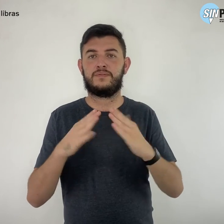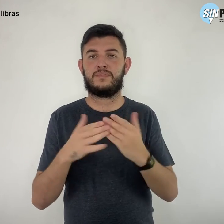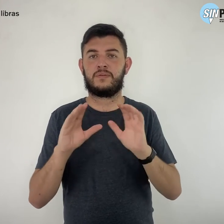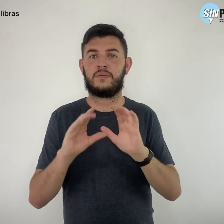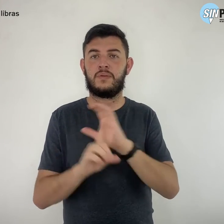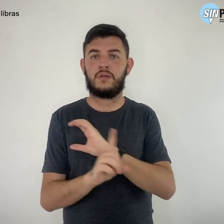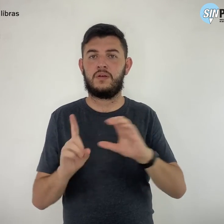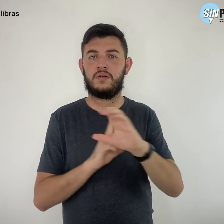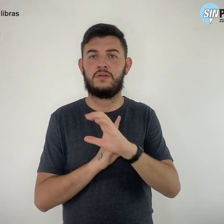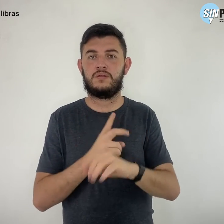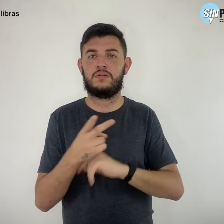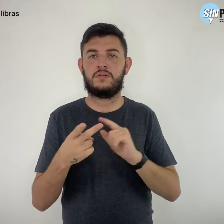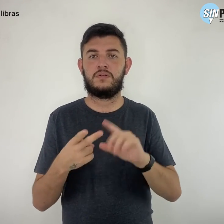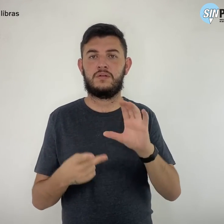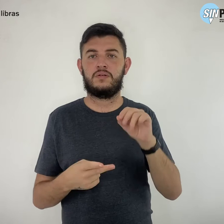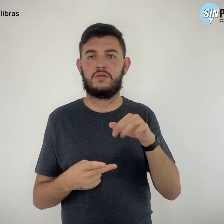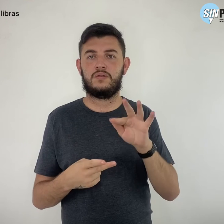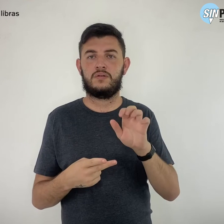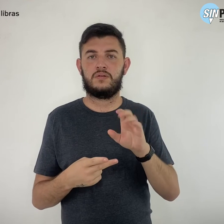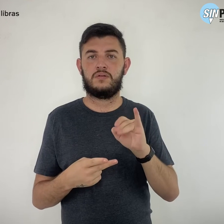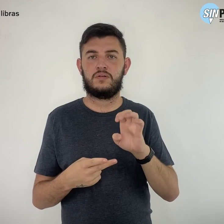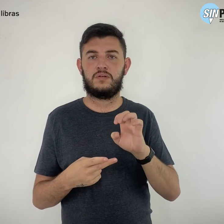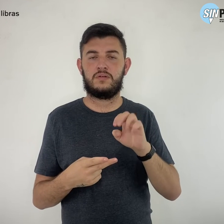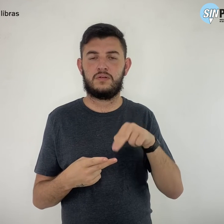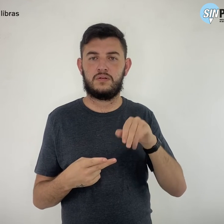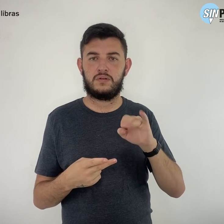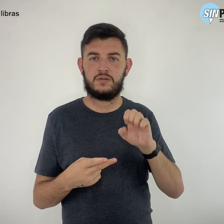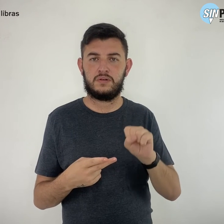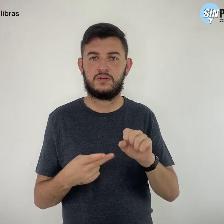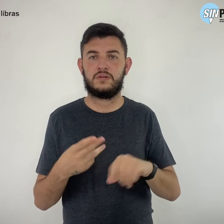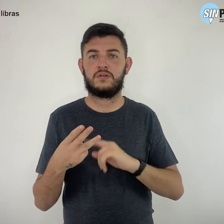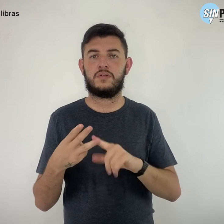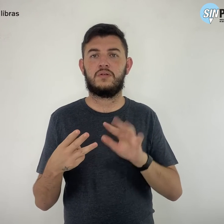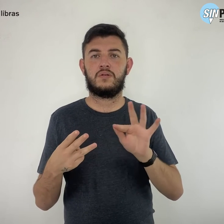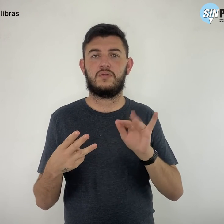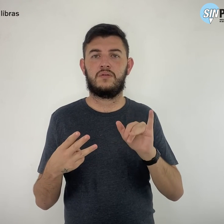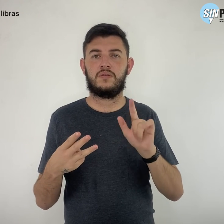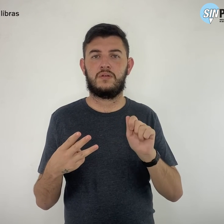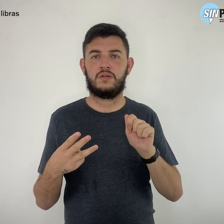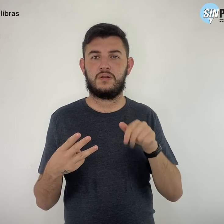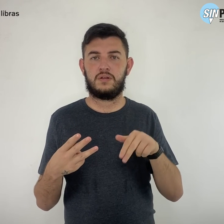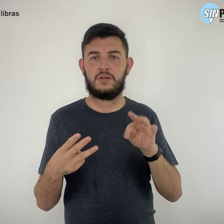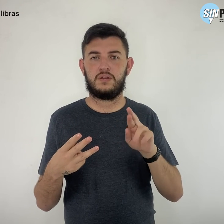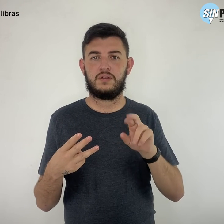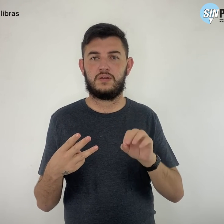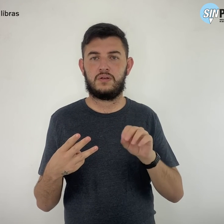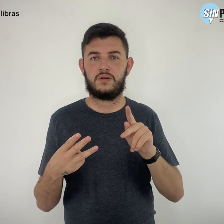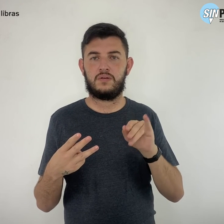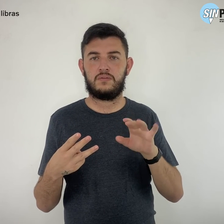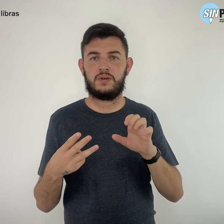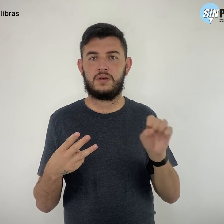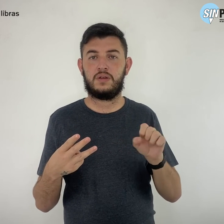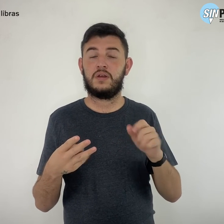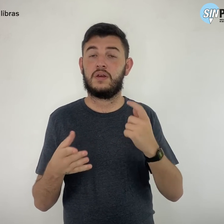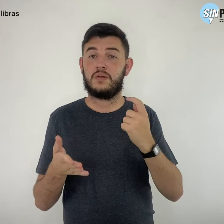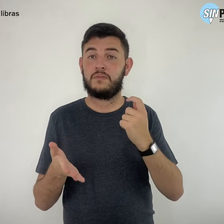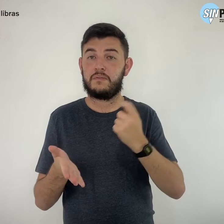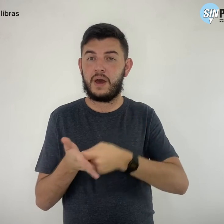comunitárias, confessionais ou filantrópicas, que cobram mensalidades e se dizem sem